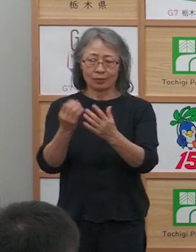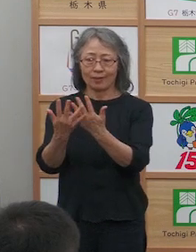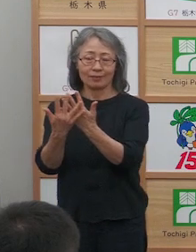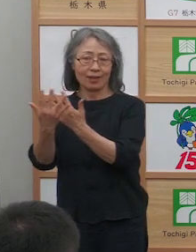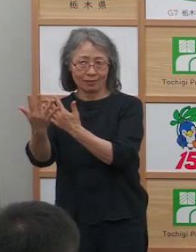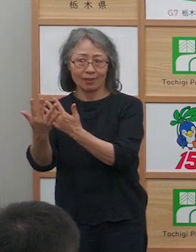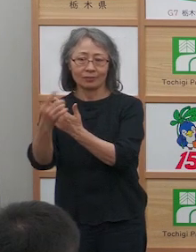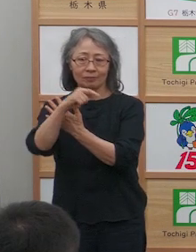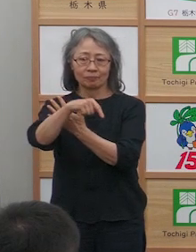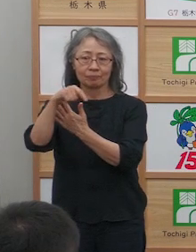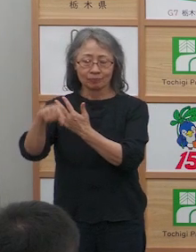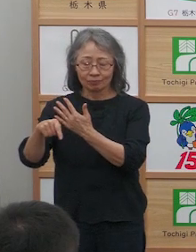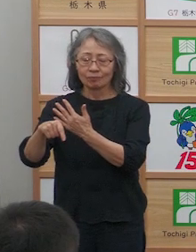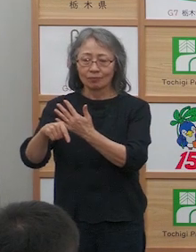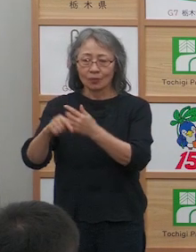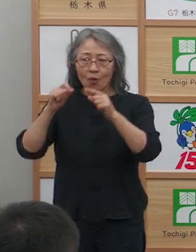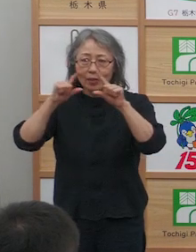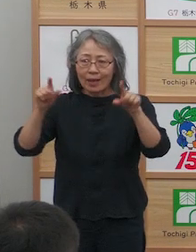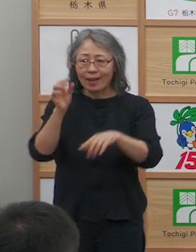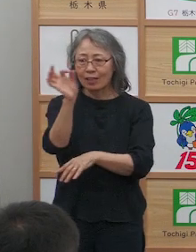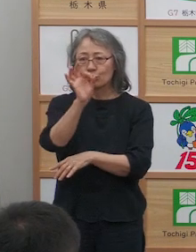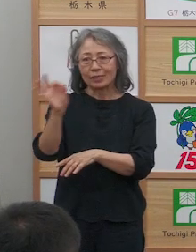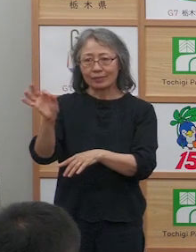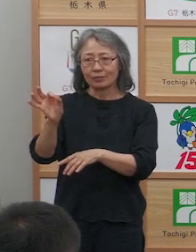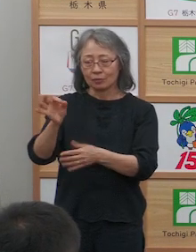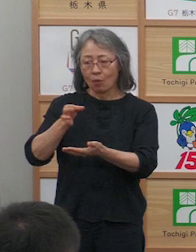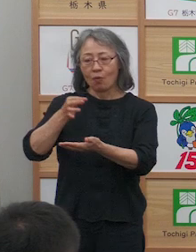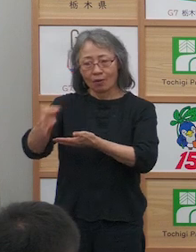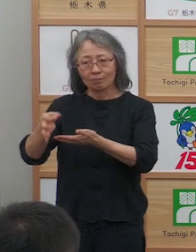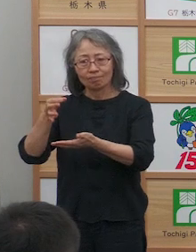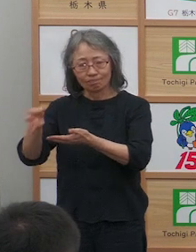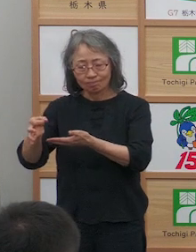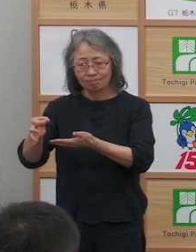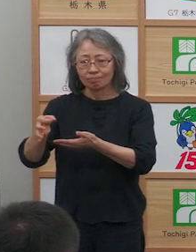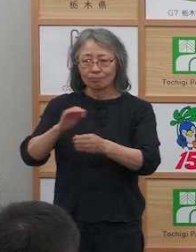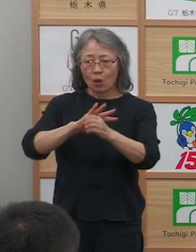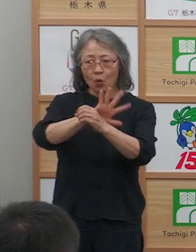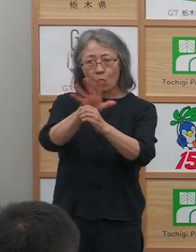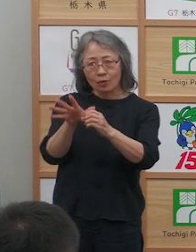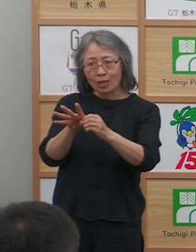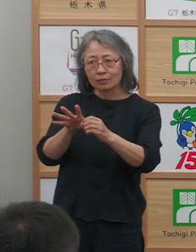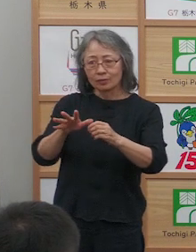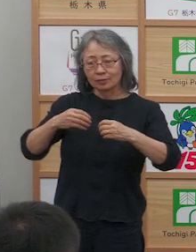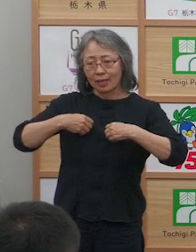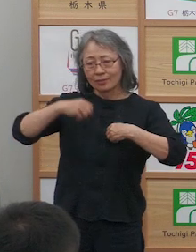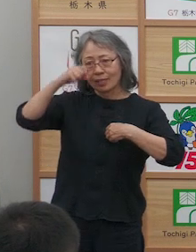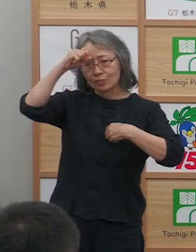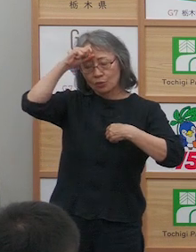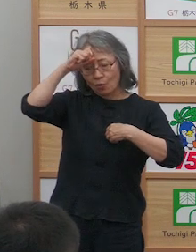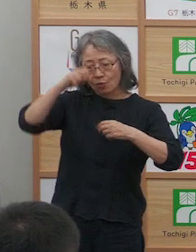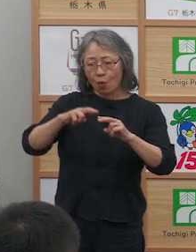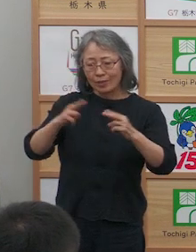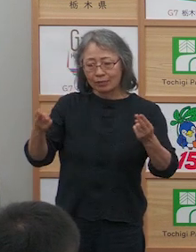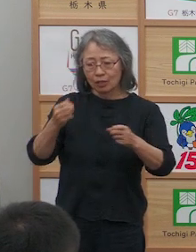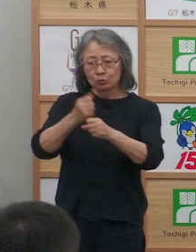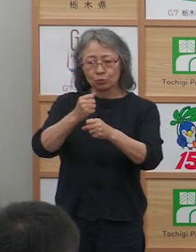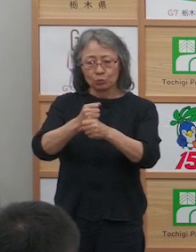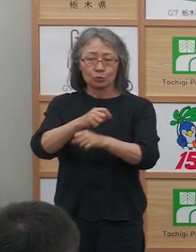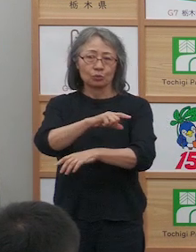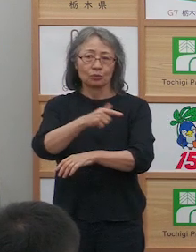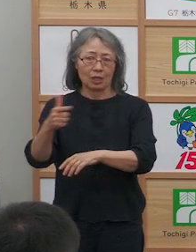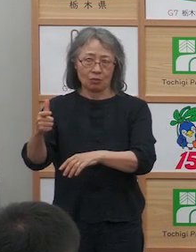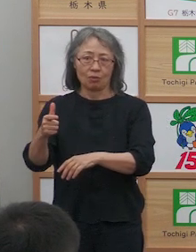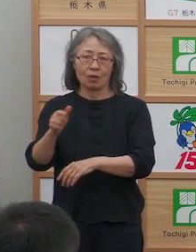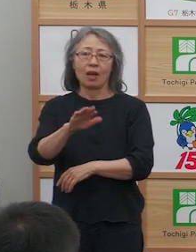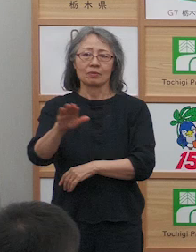会の啓発品の購入や新型コロナウイルス感染症リーフレットの作成などが挙